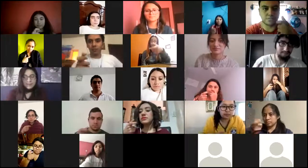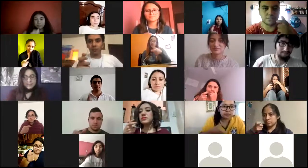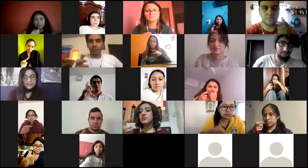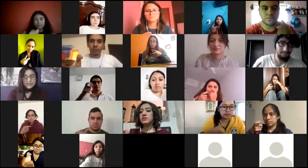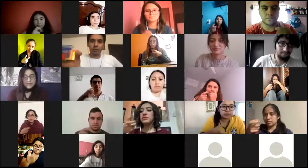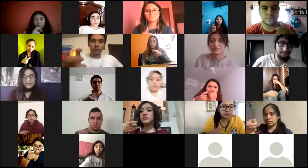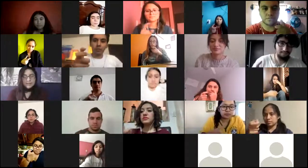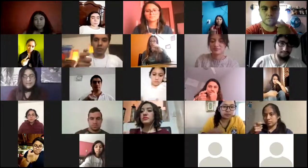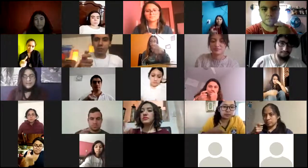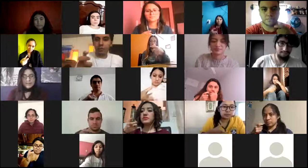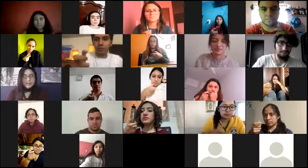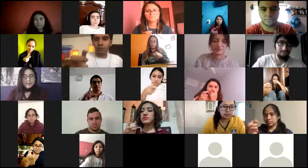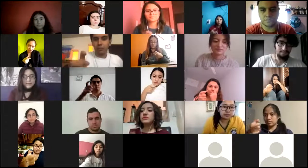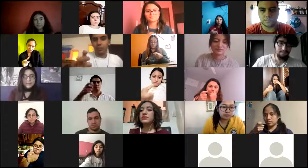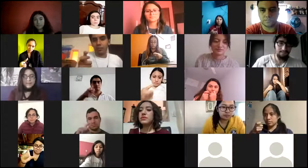La X. ¿También? Uh-huh. No, los